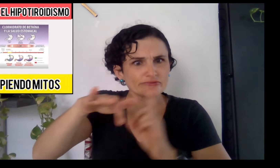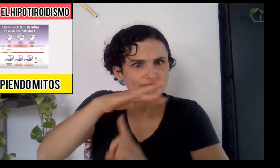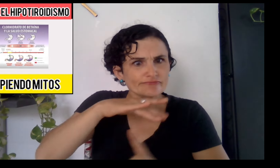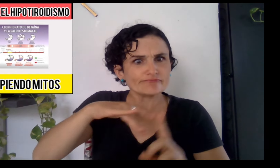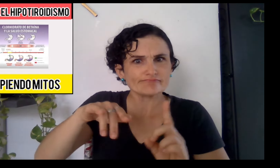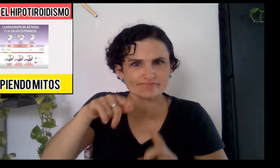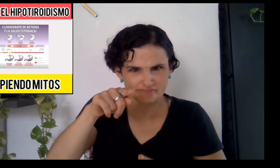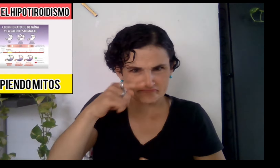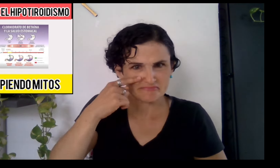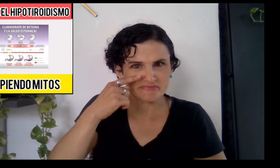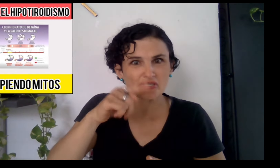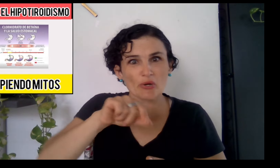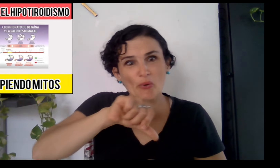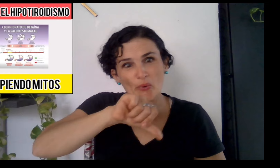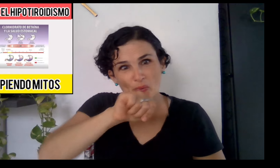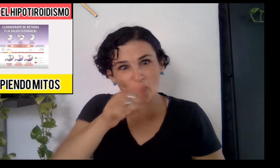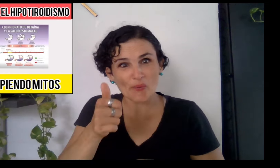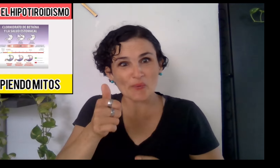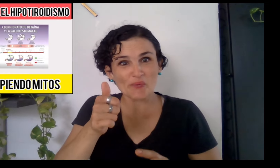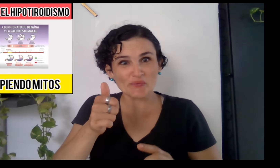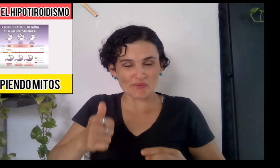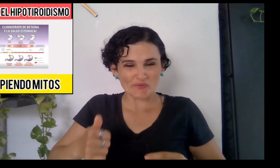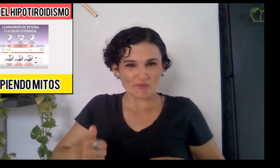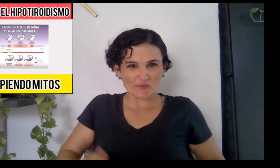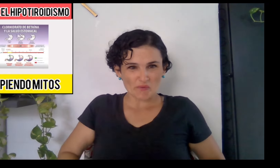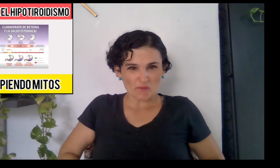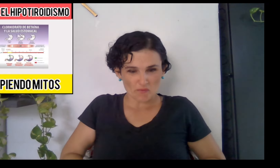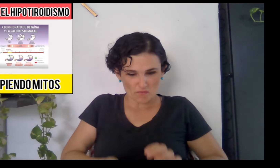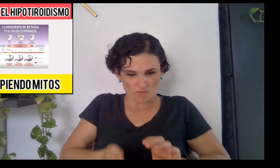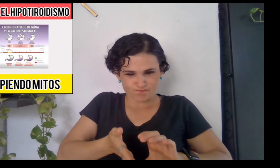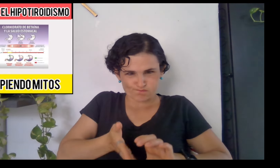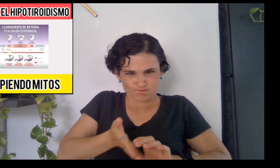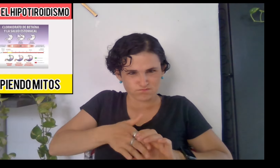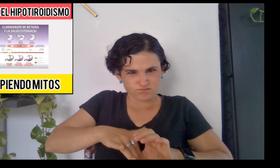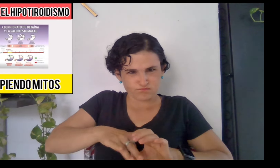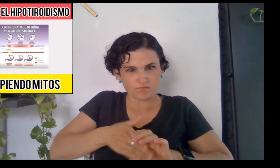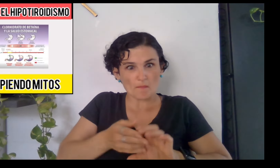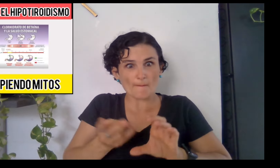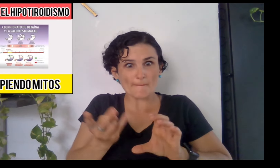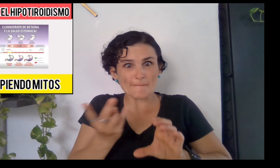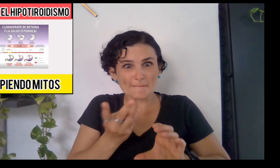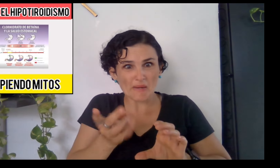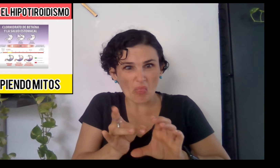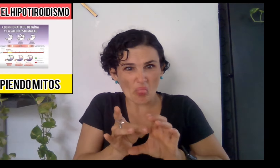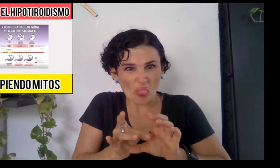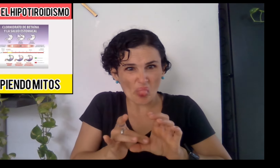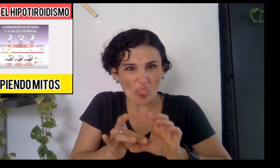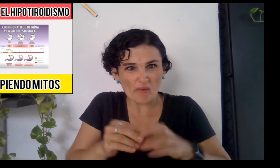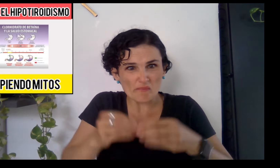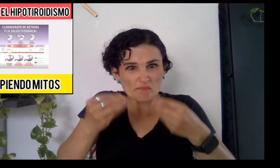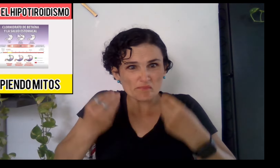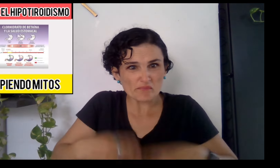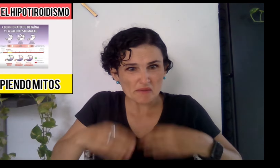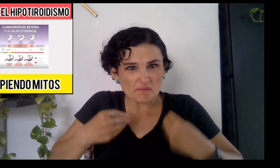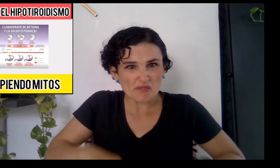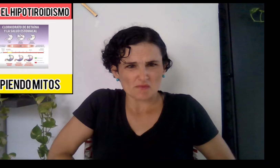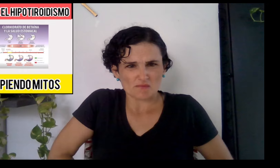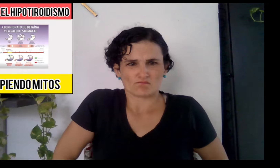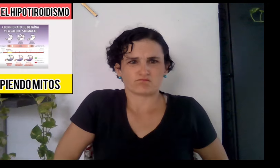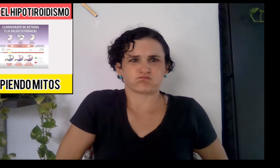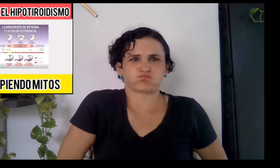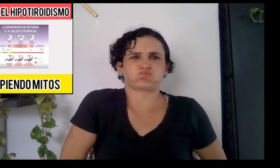miren cómo el siguiente estomaguito pierde el moco, la capita verde interna, y entonces empieza a pasarse ácido hacia el